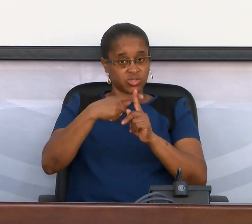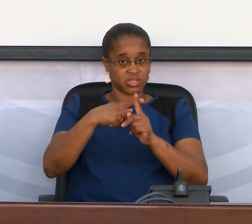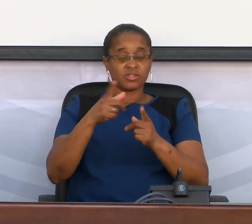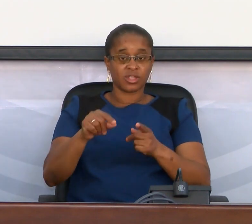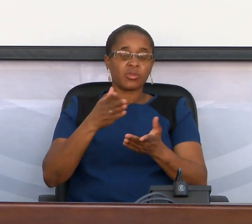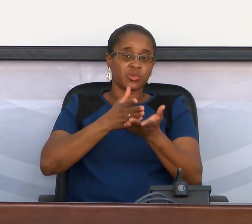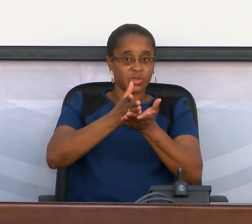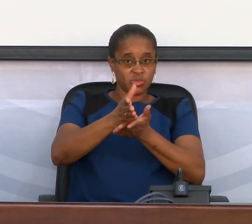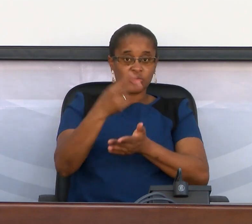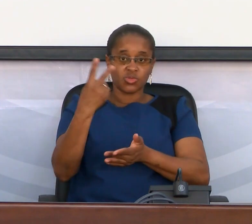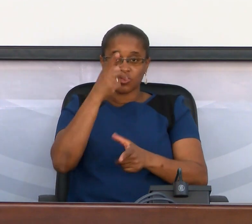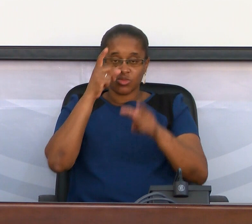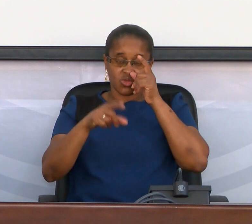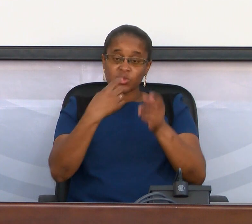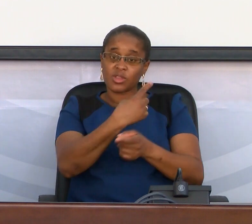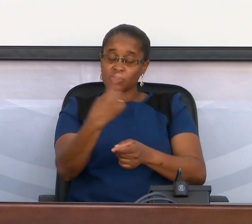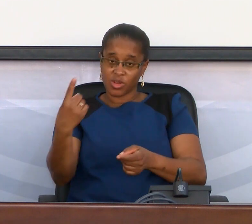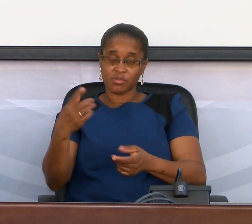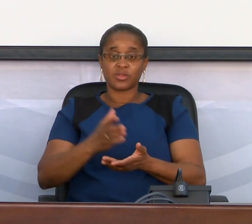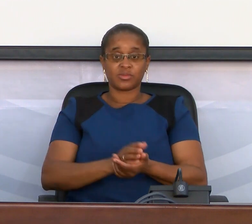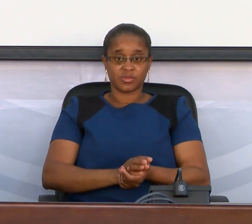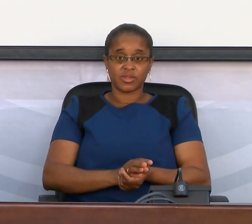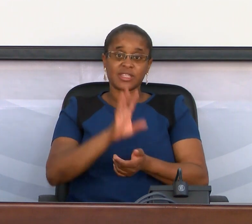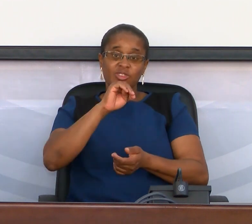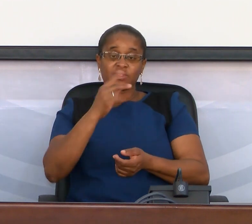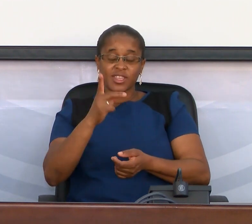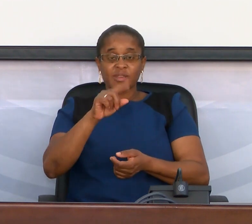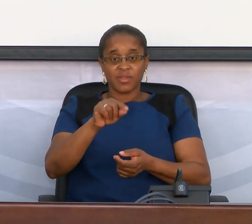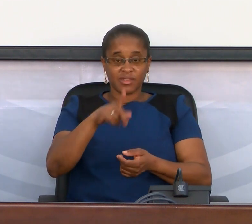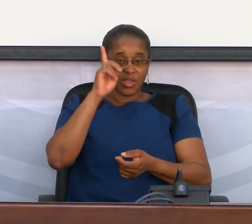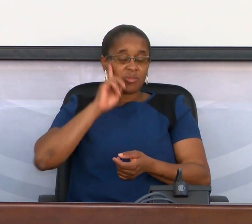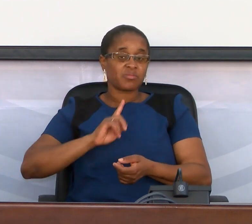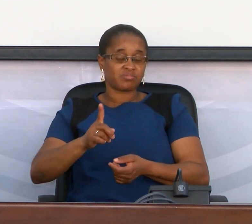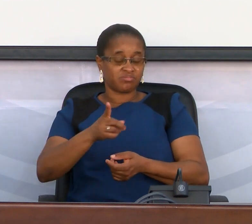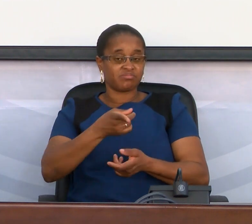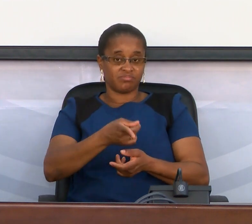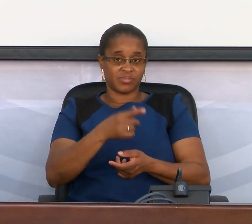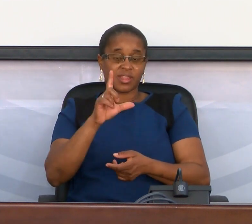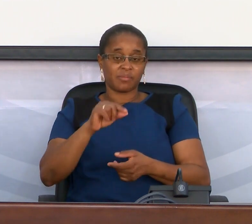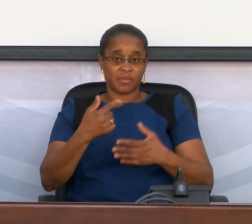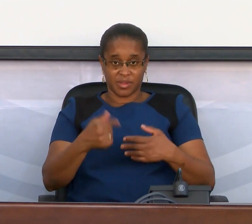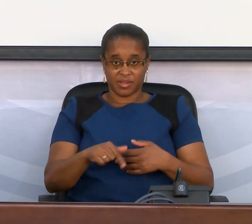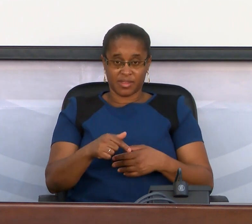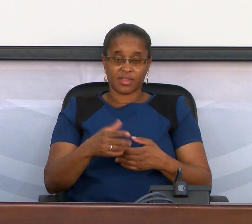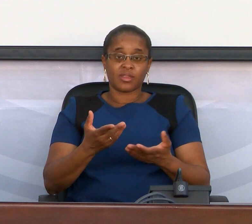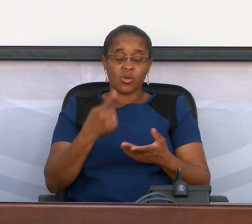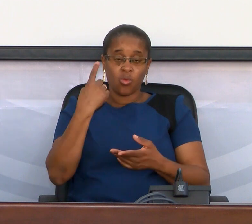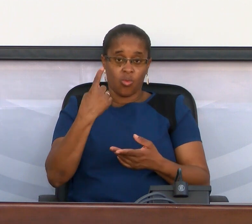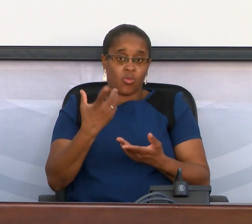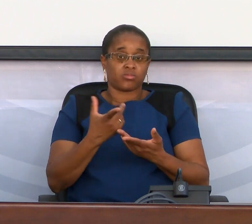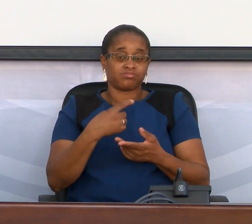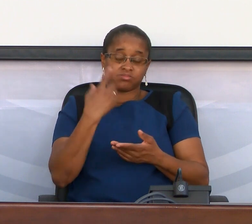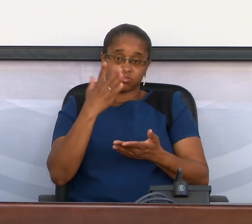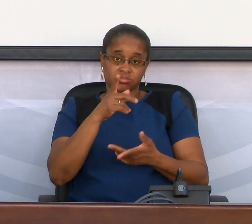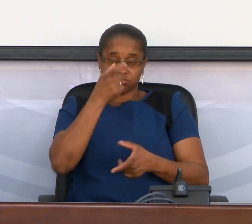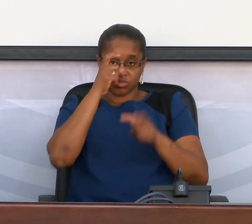em isolamento. E São Vicente, com o caso desta senhora, passa a ter, assim como já dissemos, um caso em